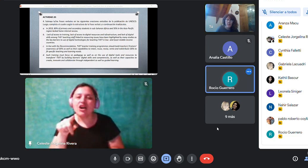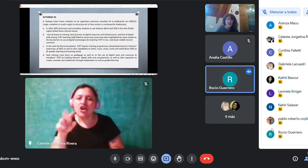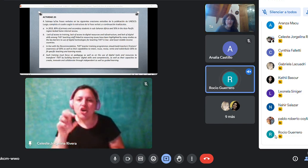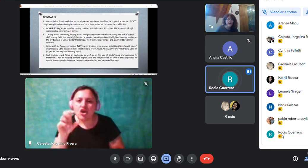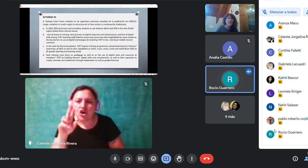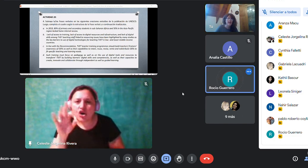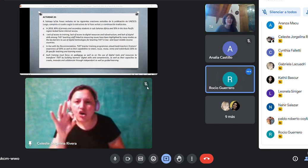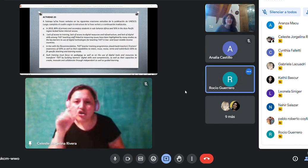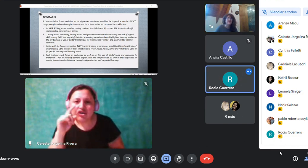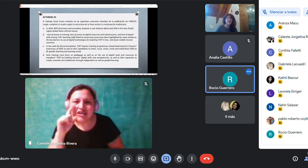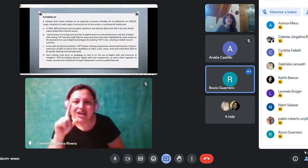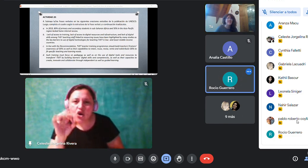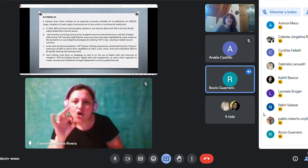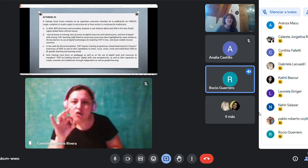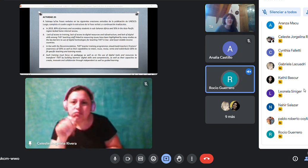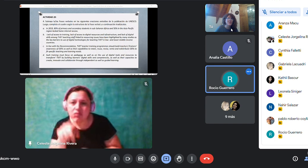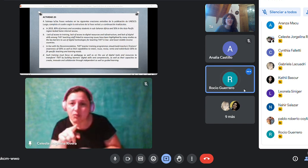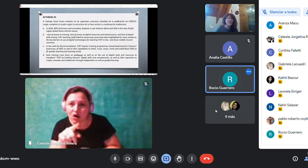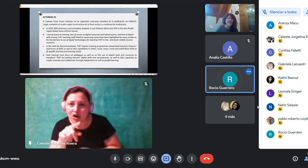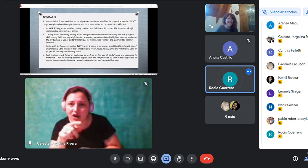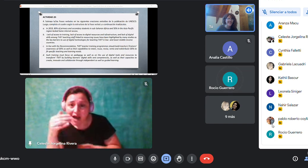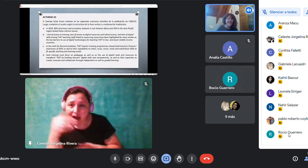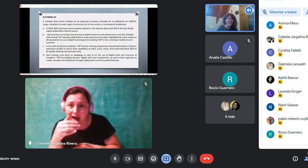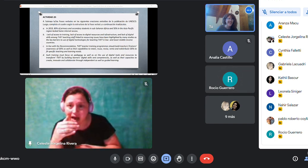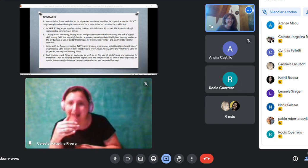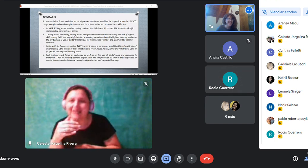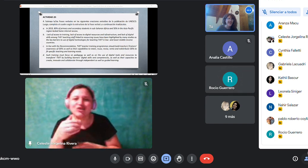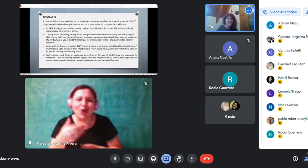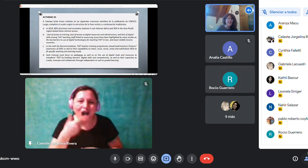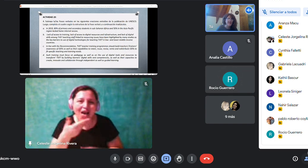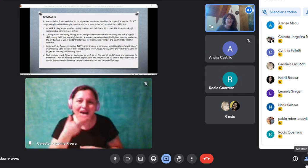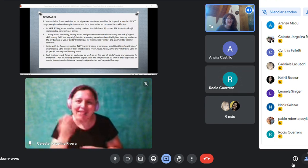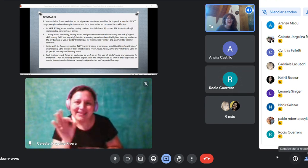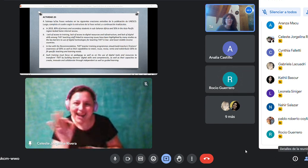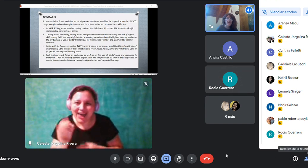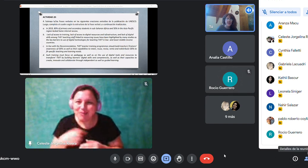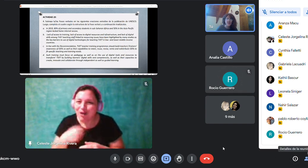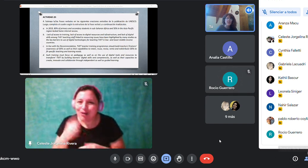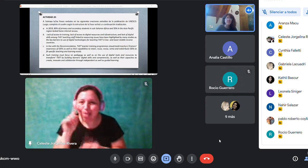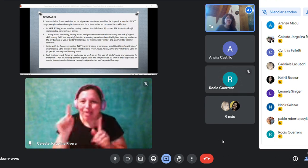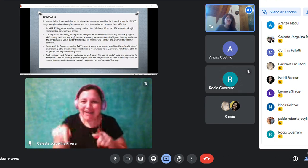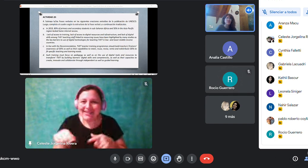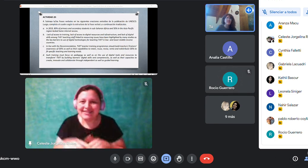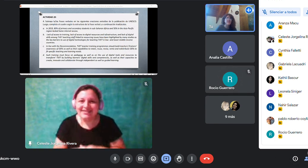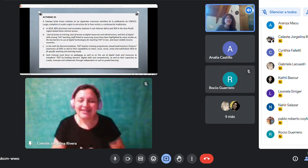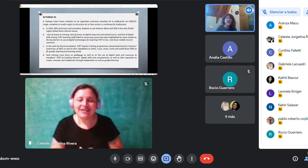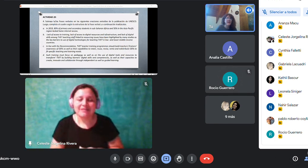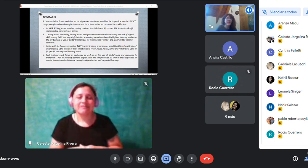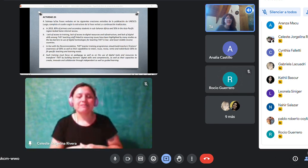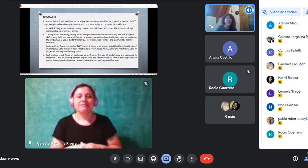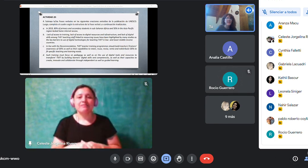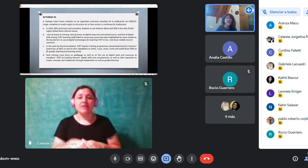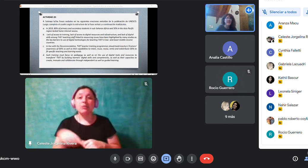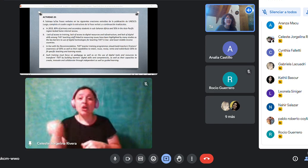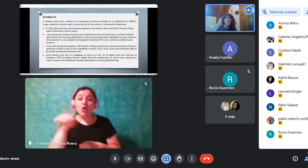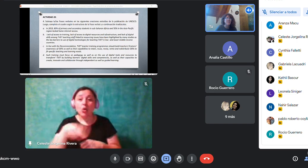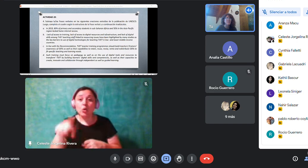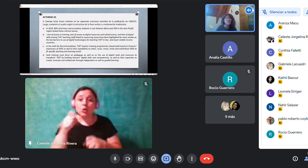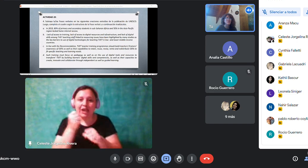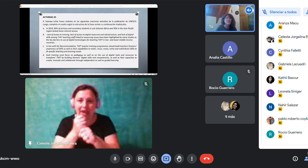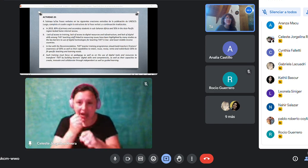estoy. Ah, está bien. No te había escuchado todo el día. Pero... Bien. Bueno, entonces trabajan y